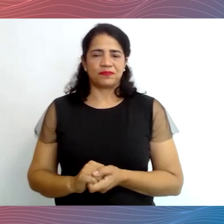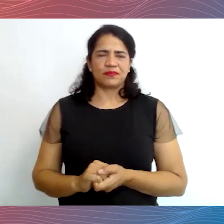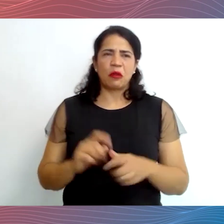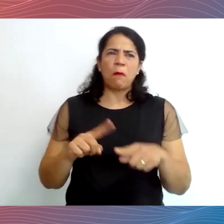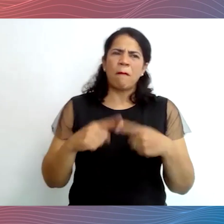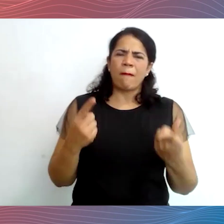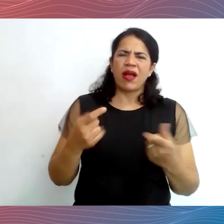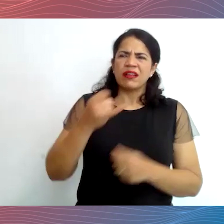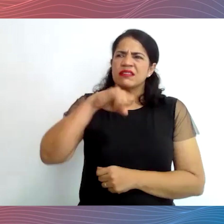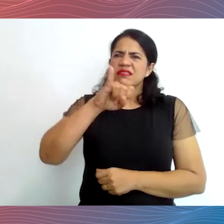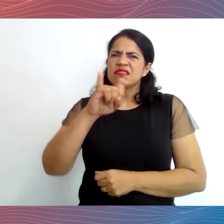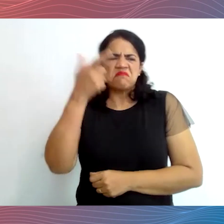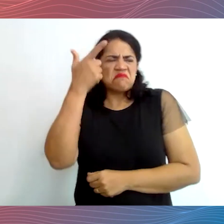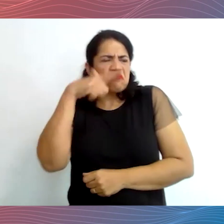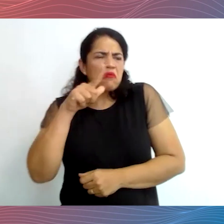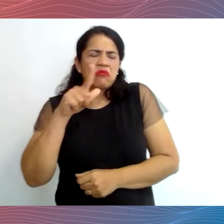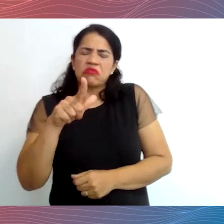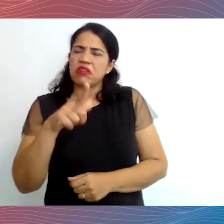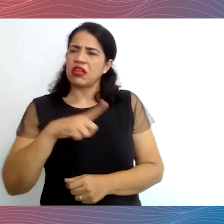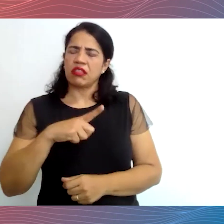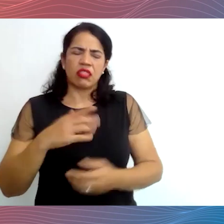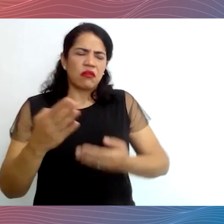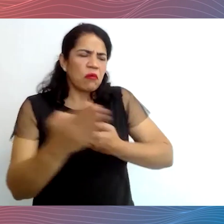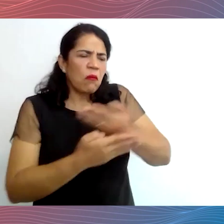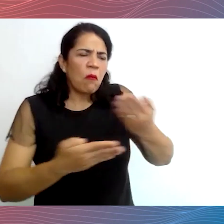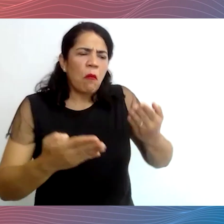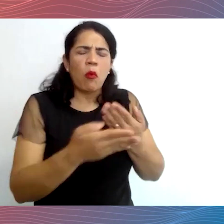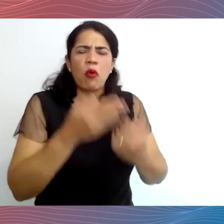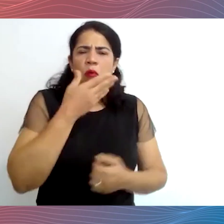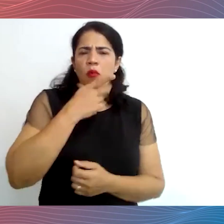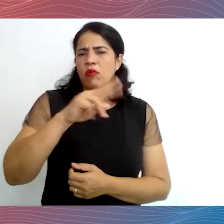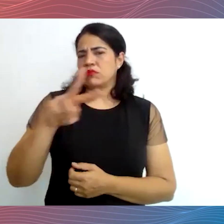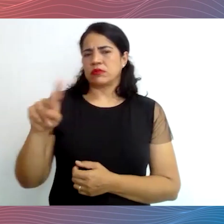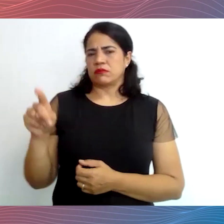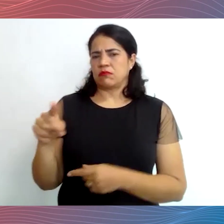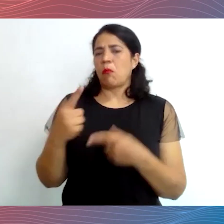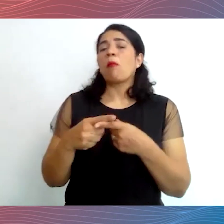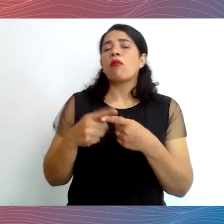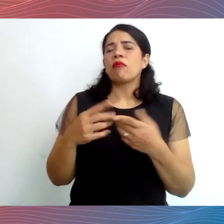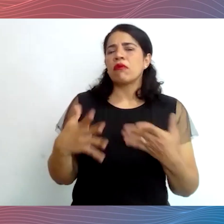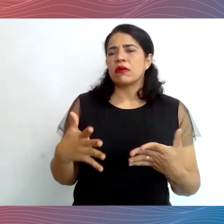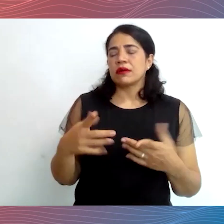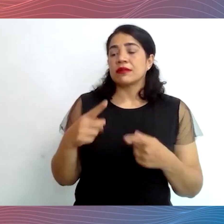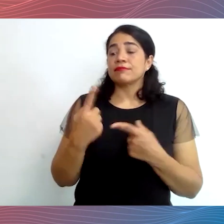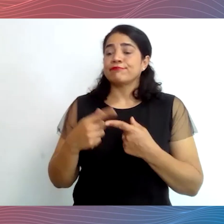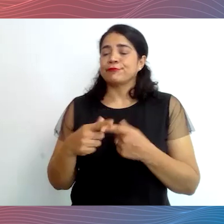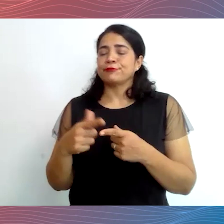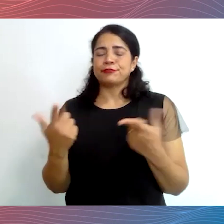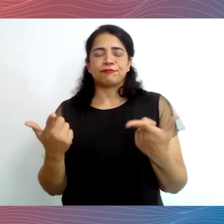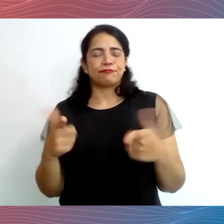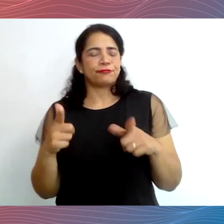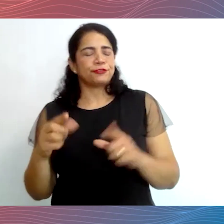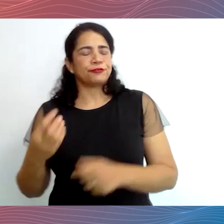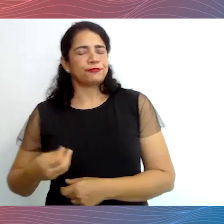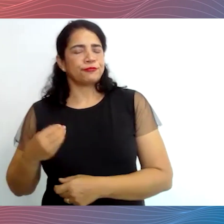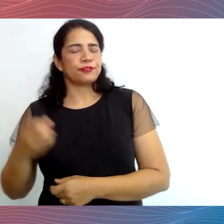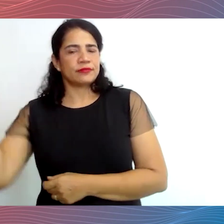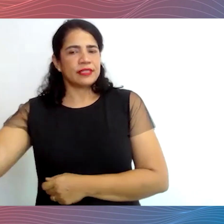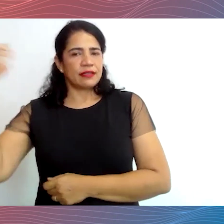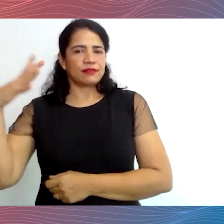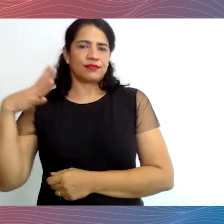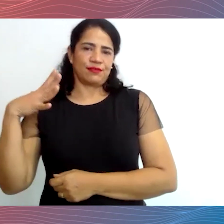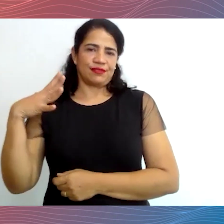luz, irmão, tem facilidade de ter comunhão uns com os outros, né? E o sangue de Jesus que nos purifica de todo pecado. E